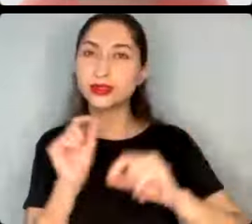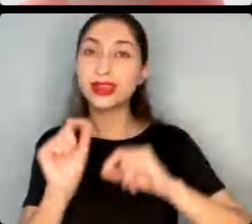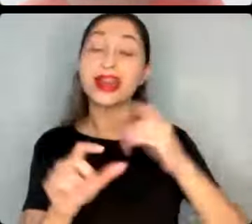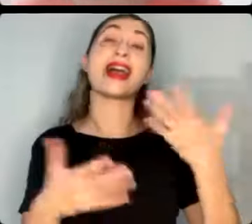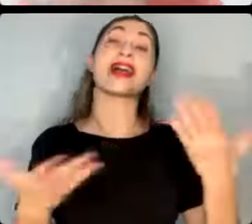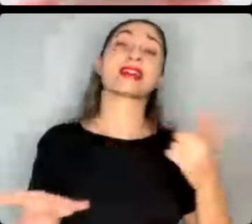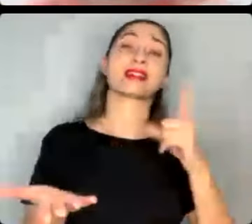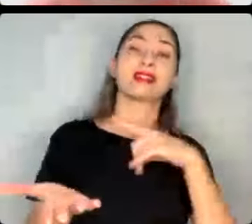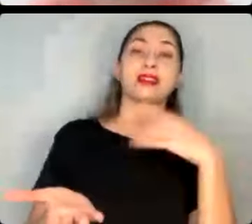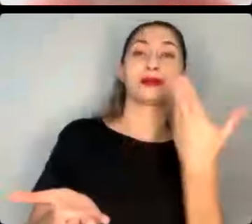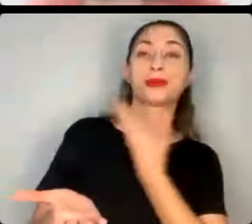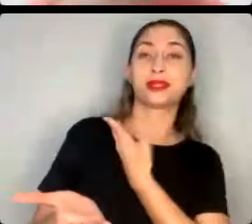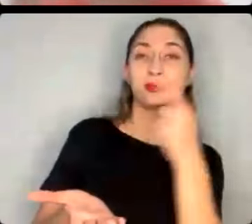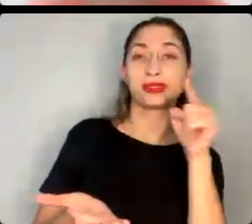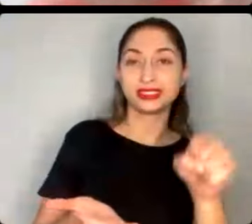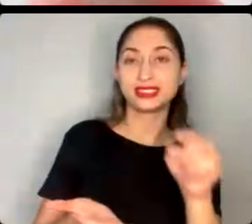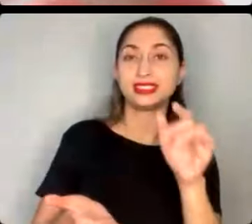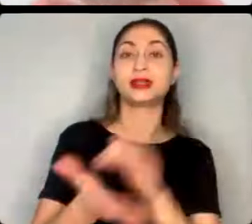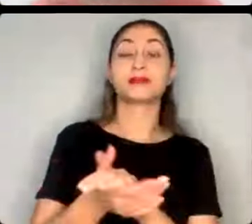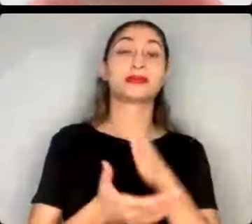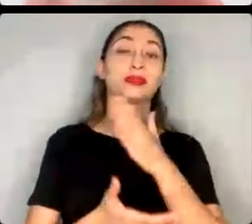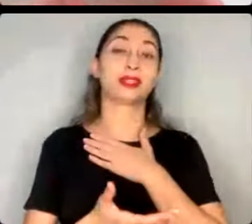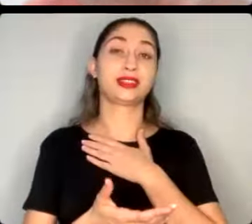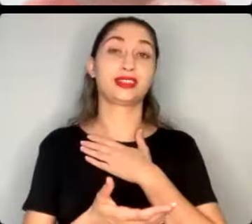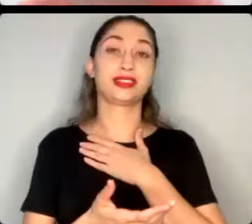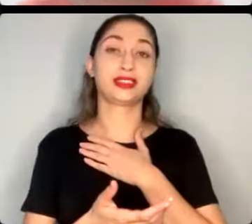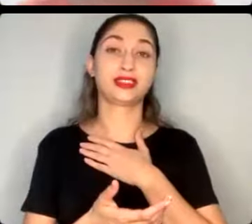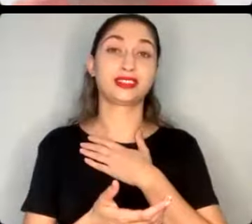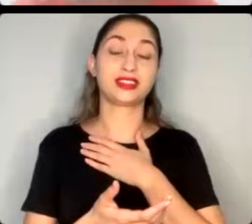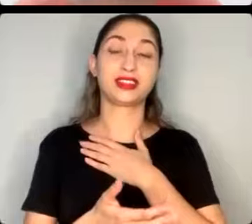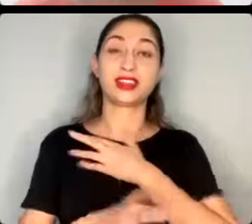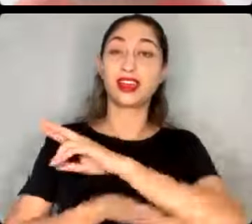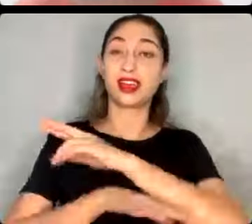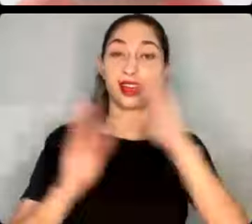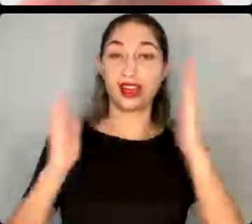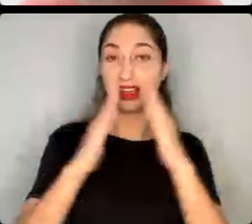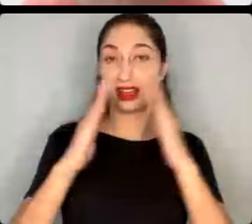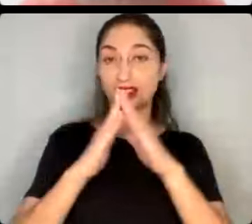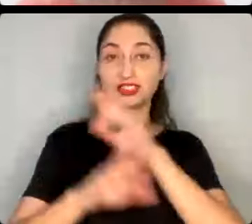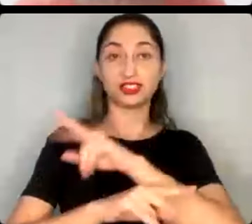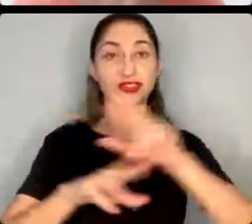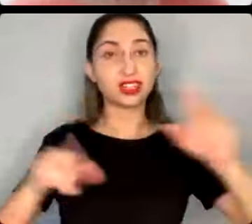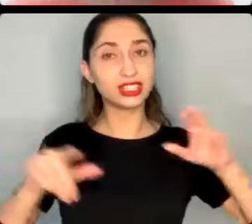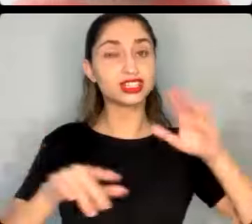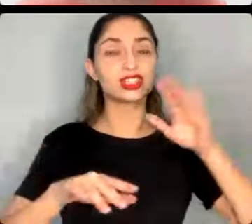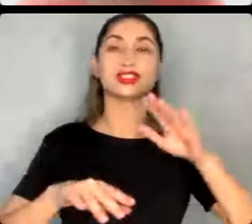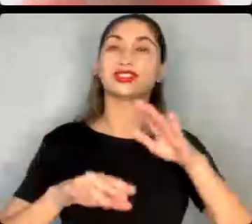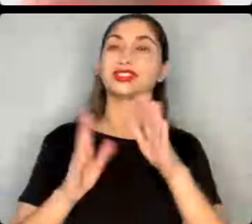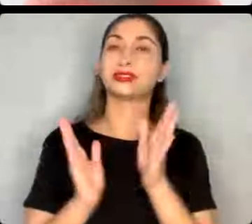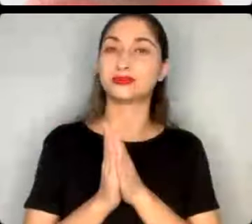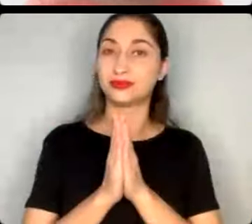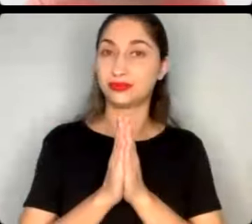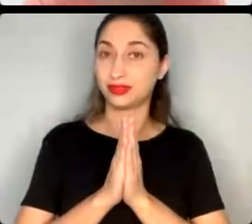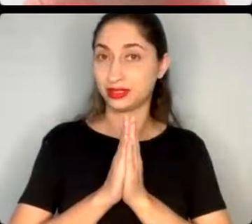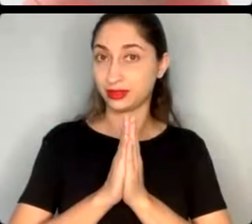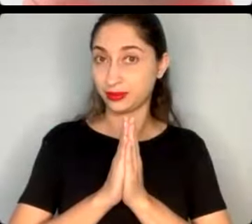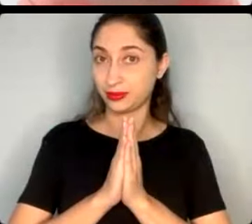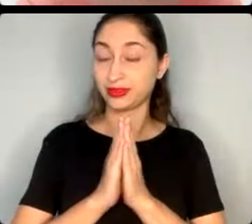assim, lá em casa às vezes é diversificado, nem todo mundo é ecto, nem endo. E tem também,